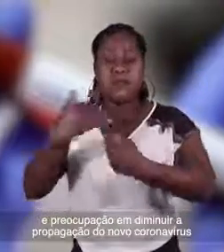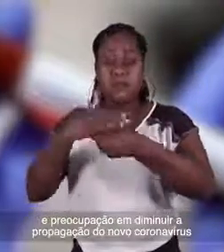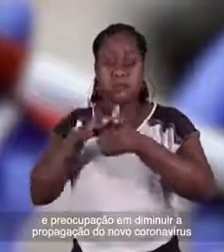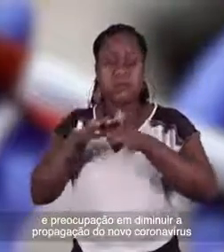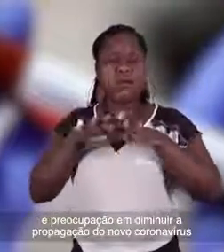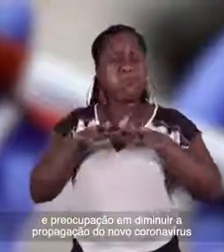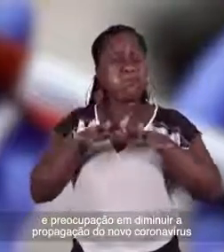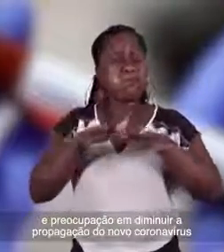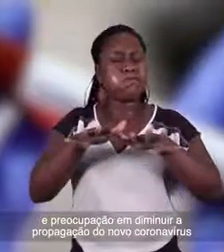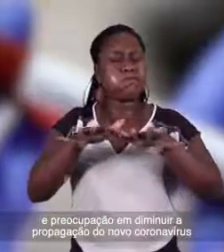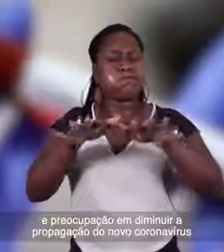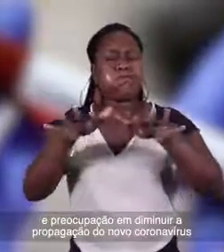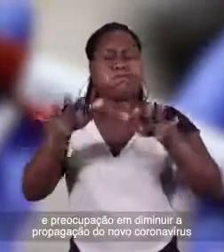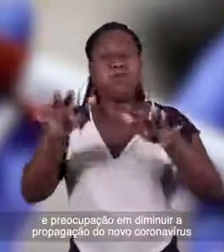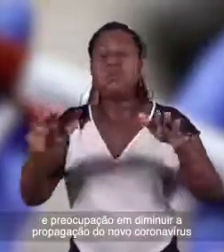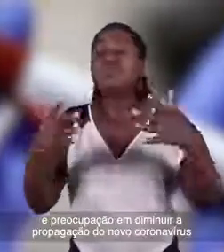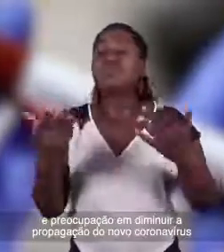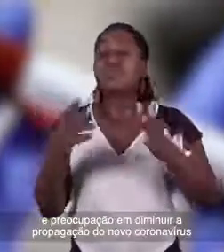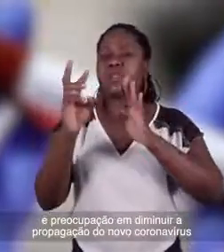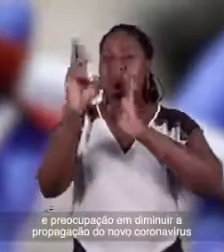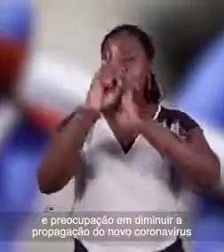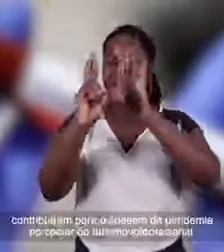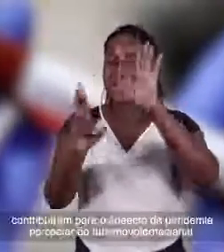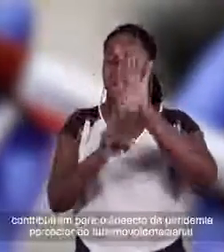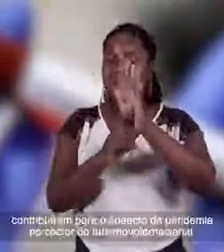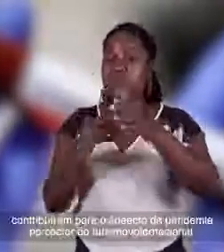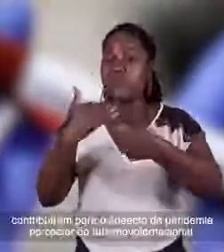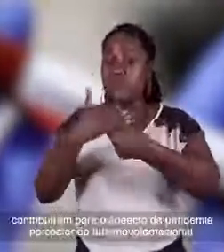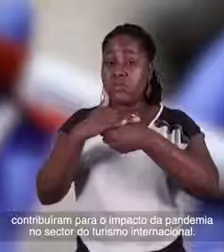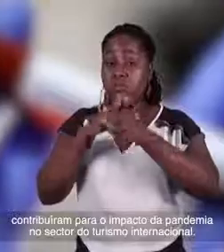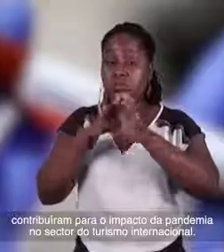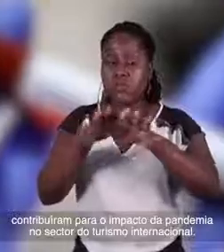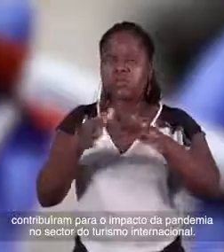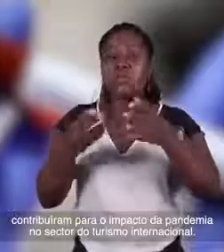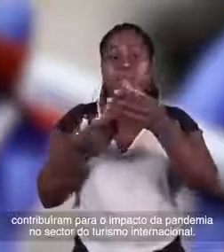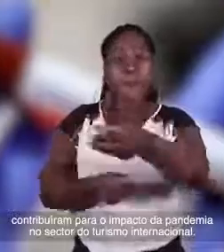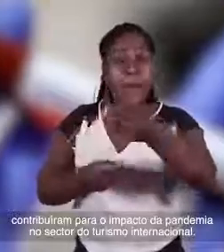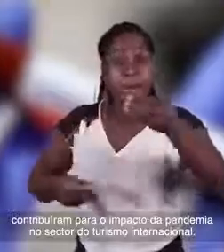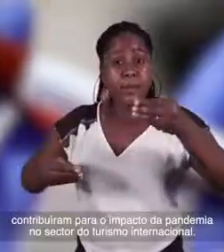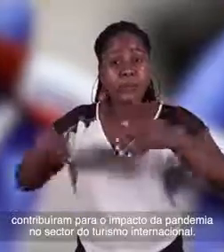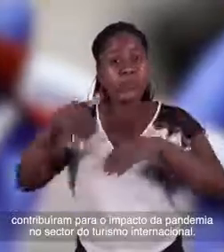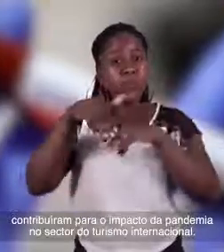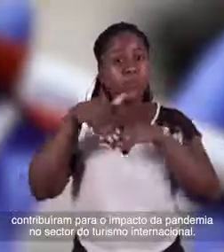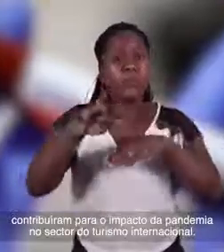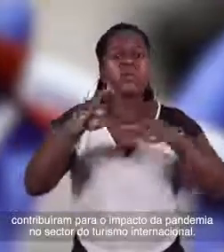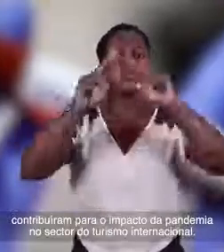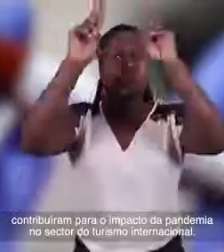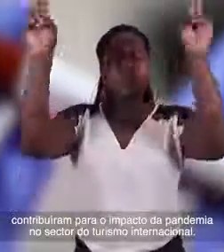a propagação do novo coronavírus contribuíram para o impacto da pandemia no setor